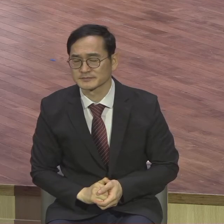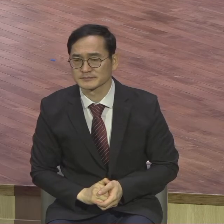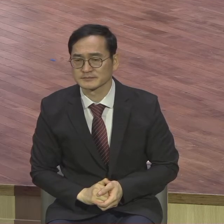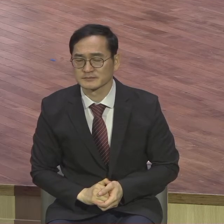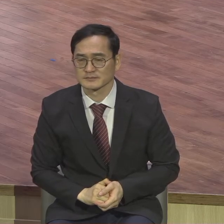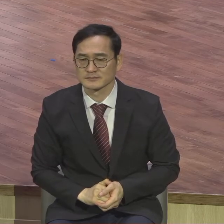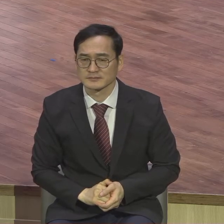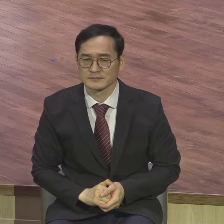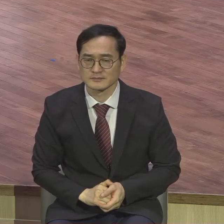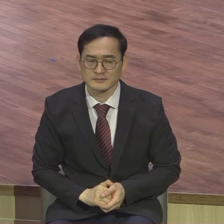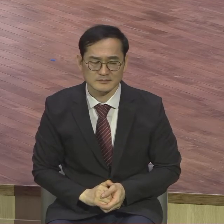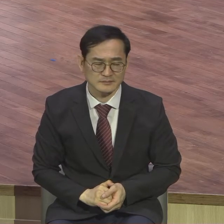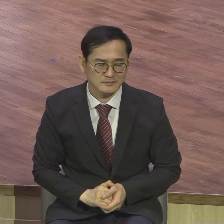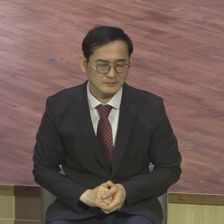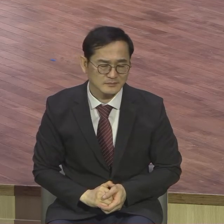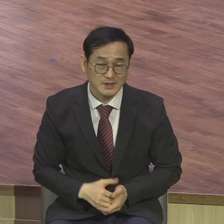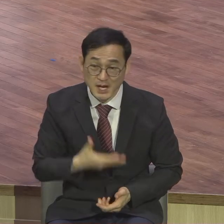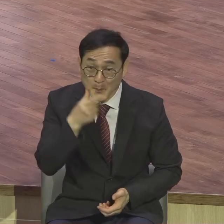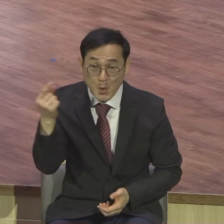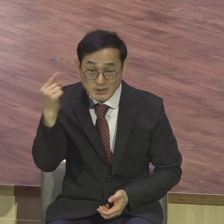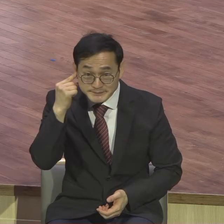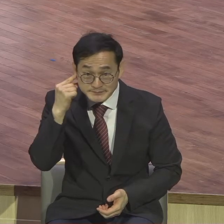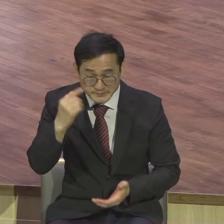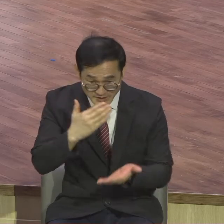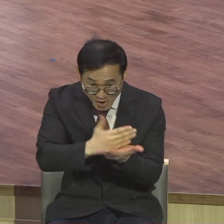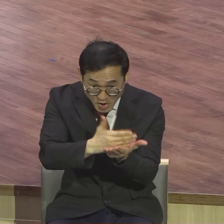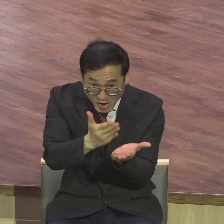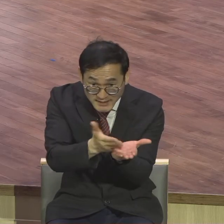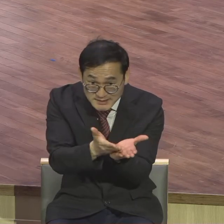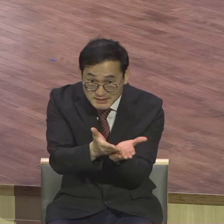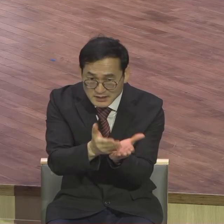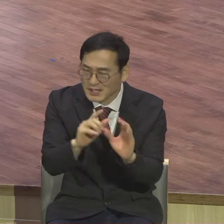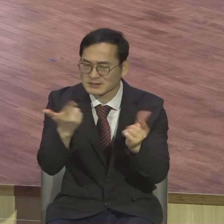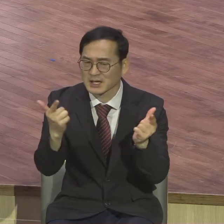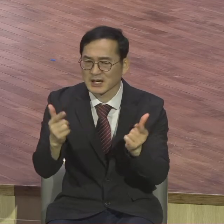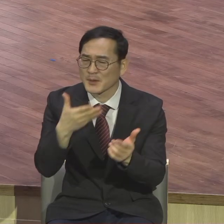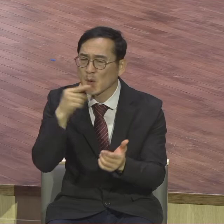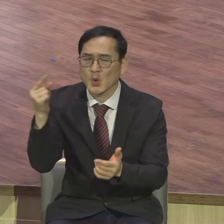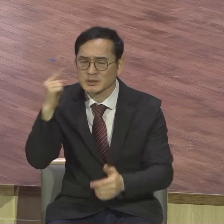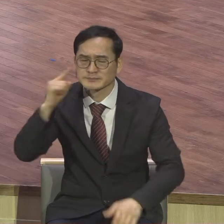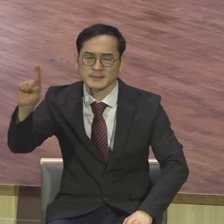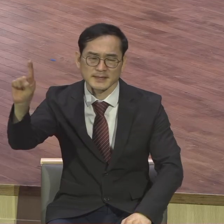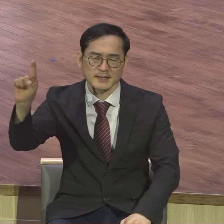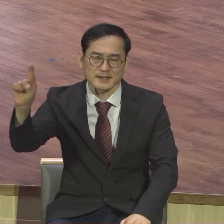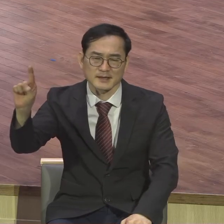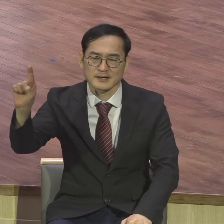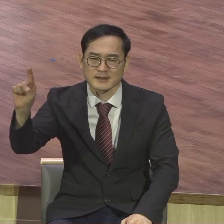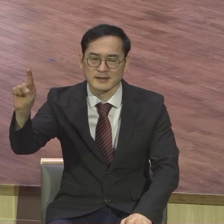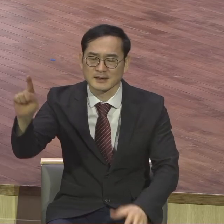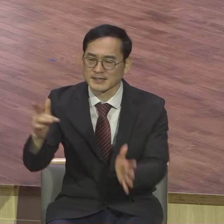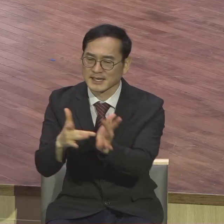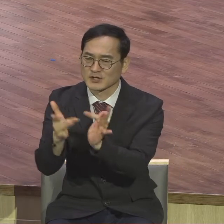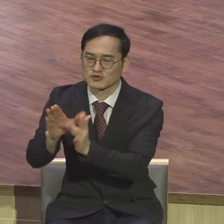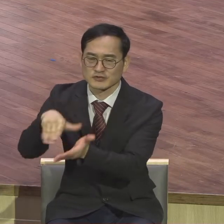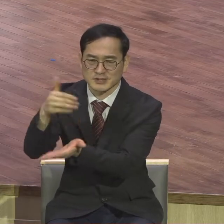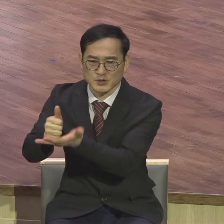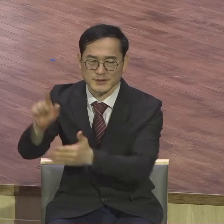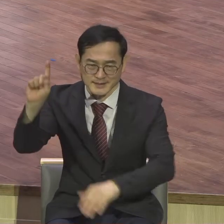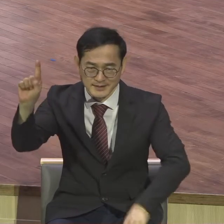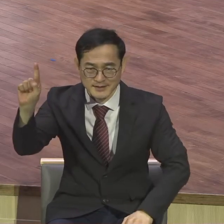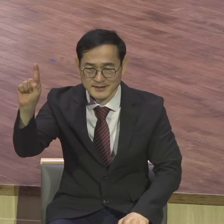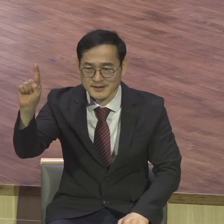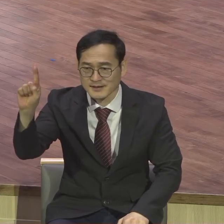복음은 여러 개 일 수가 없어요. 복음은 모든 시대와 문화를 초월해서 복음은 하나밖에